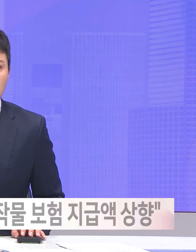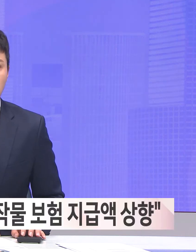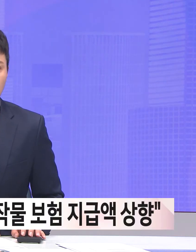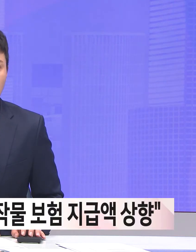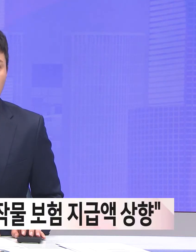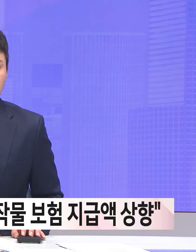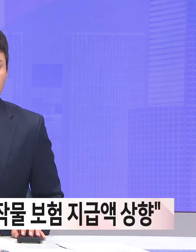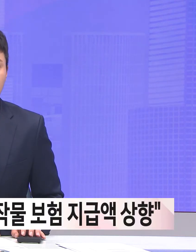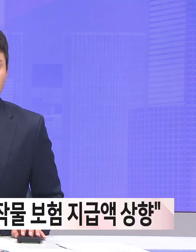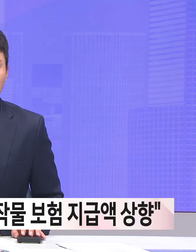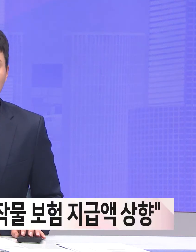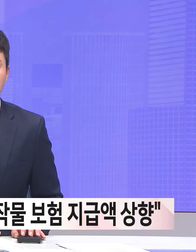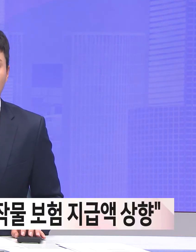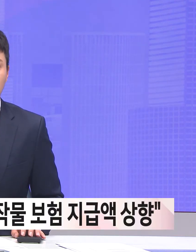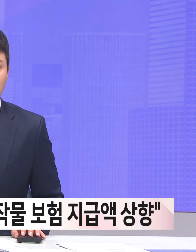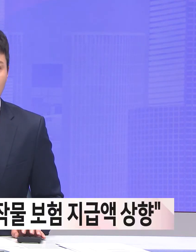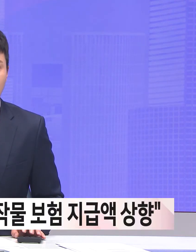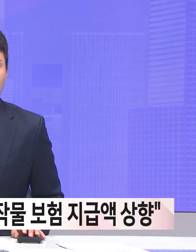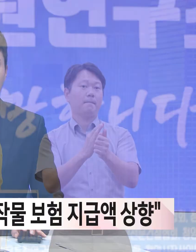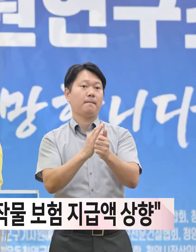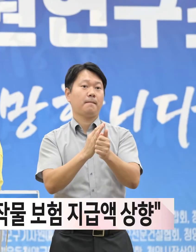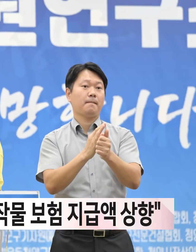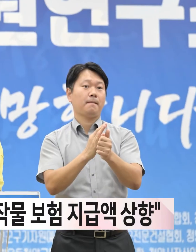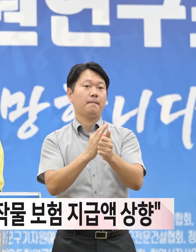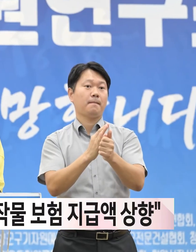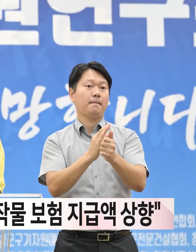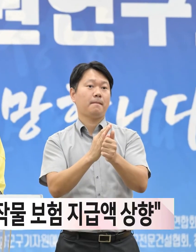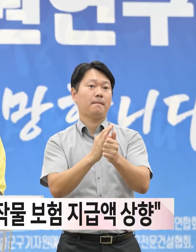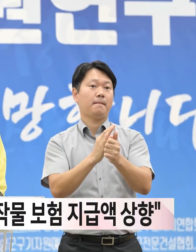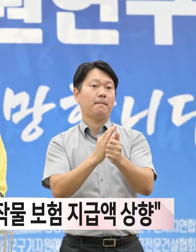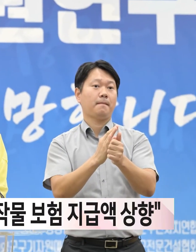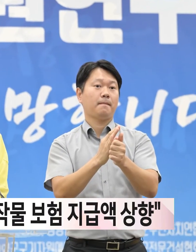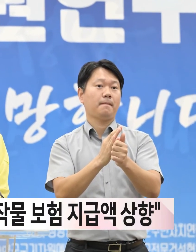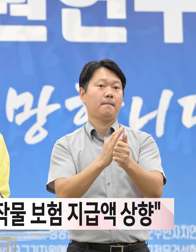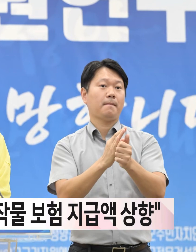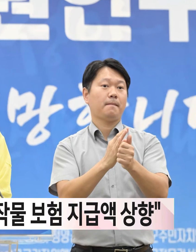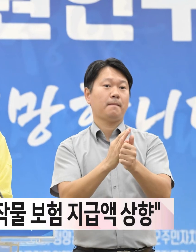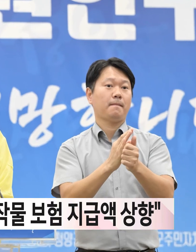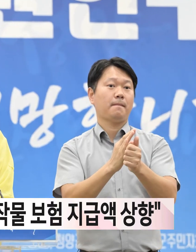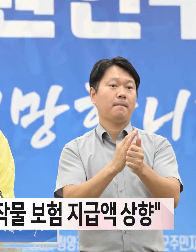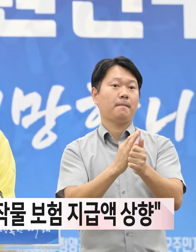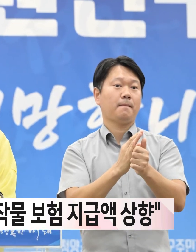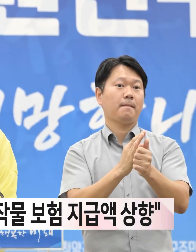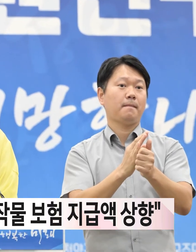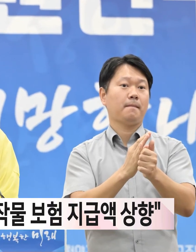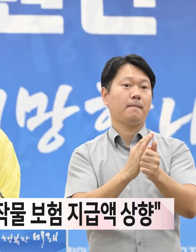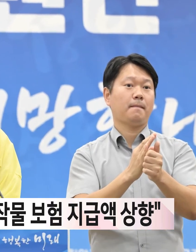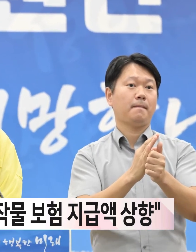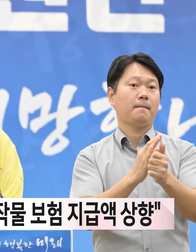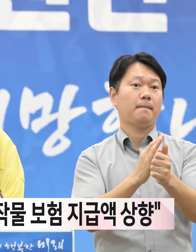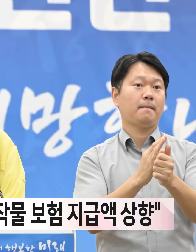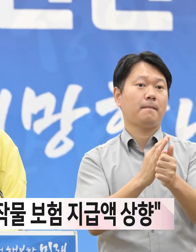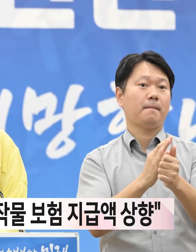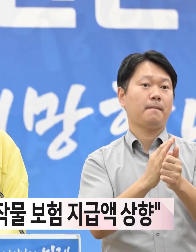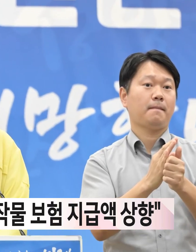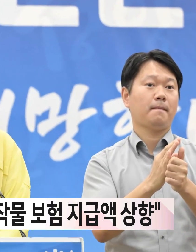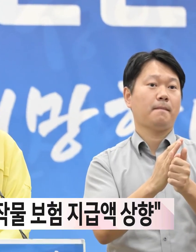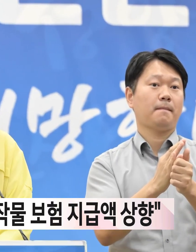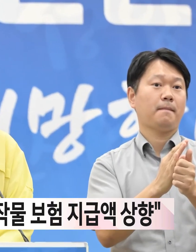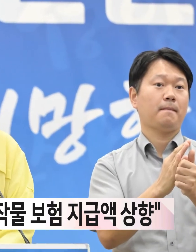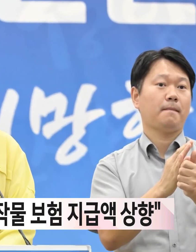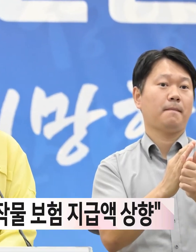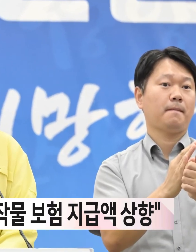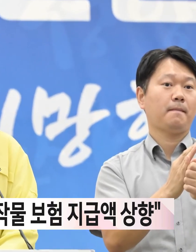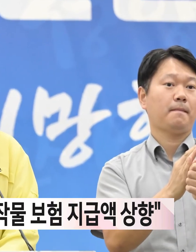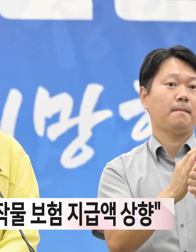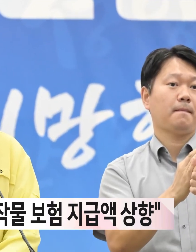청양군이 수해 복구와 관련해 정부 지원 규모와 농작물 보험 지급액이 지난해보다 늘어날 것으로 보인다고 밝혔습니다.